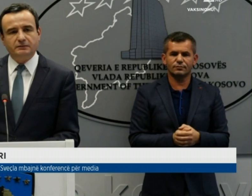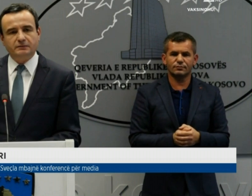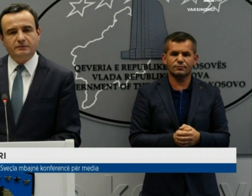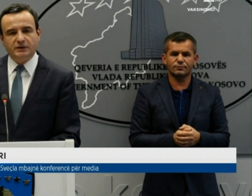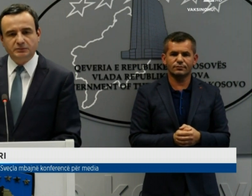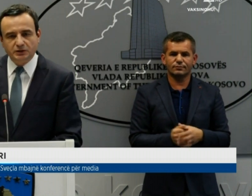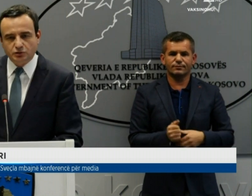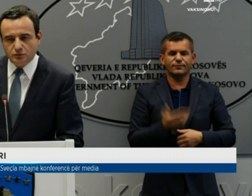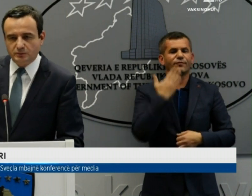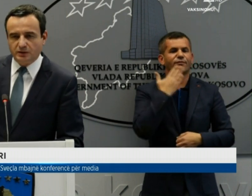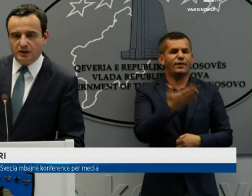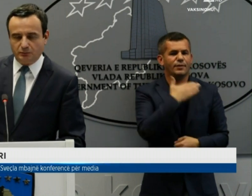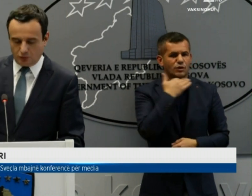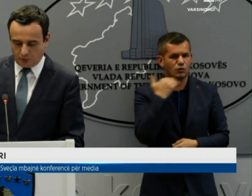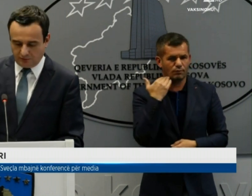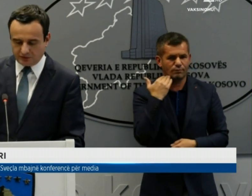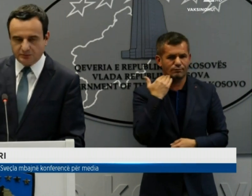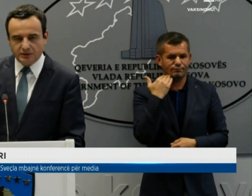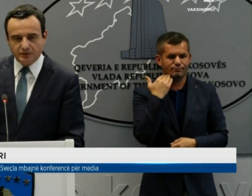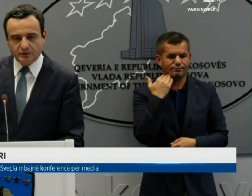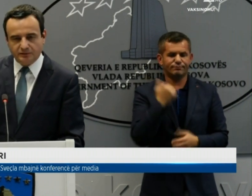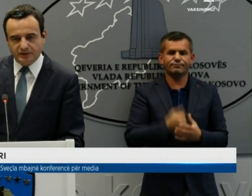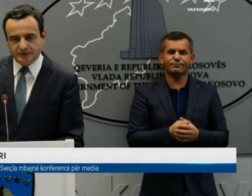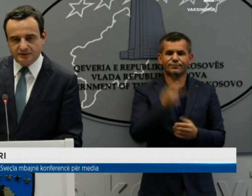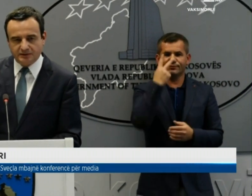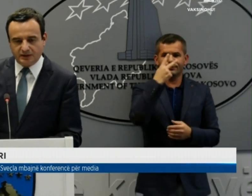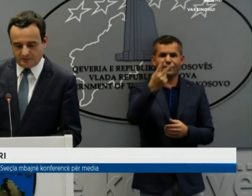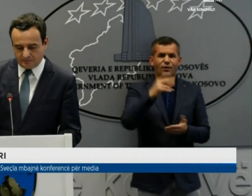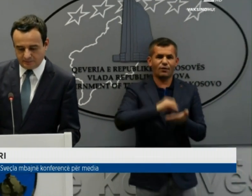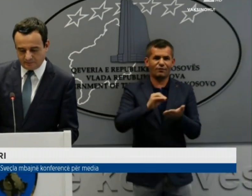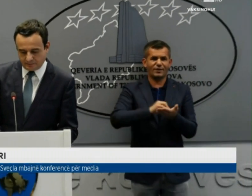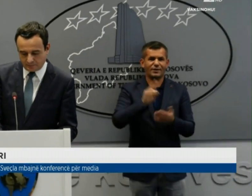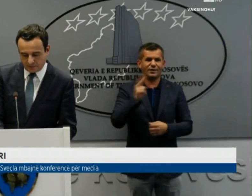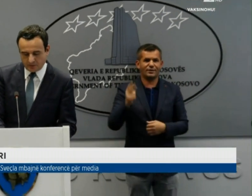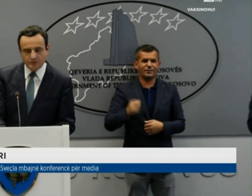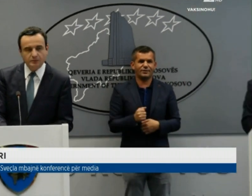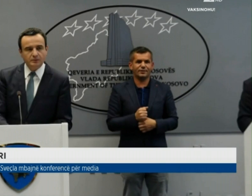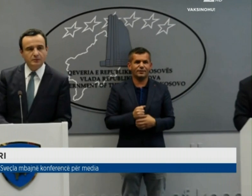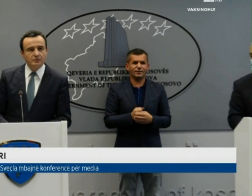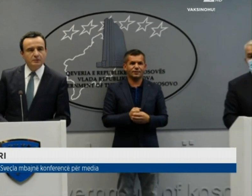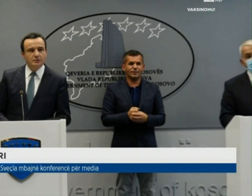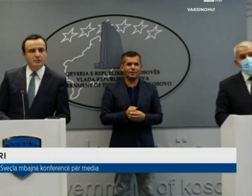Re, faleminderit shumë e miru pofshim në konferencën e tjera.